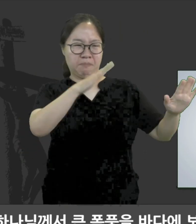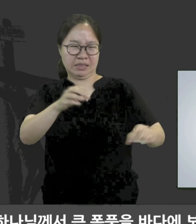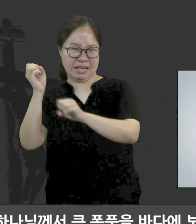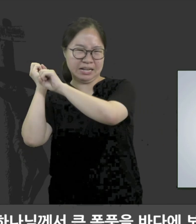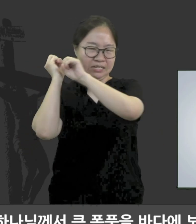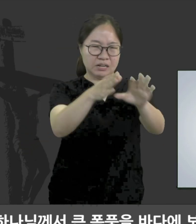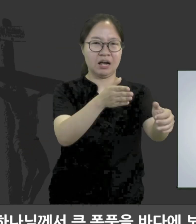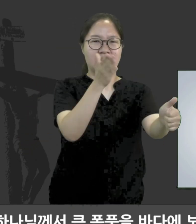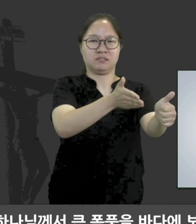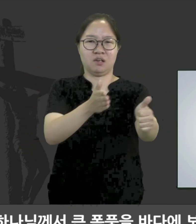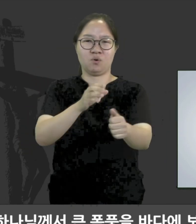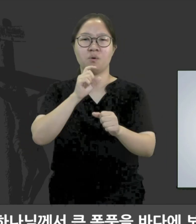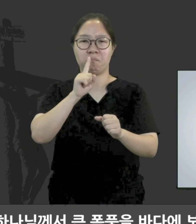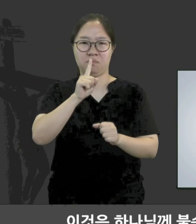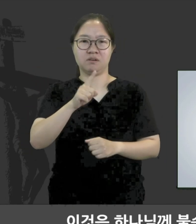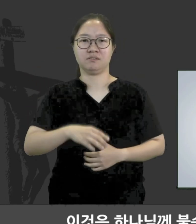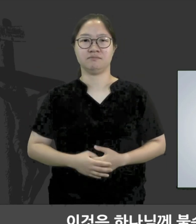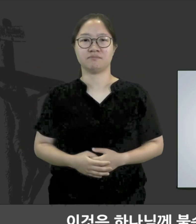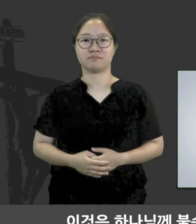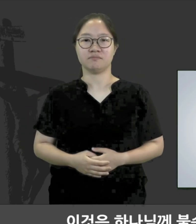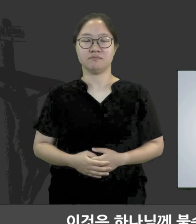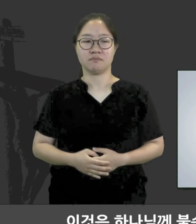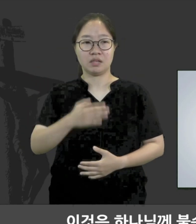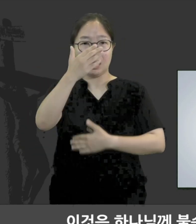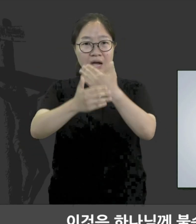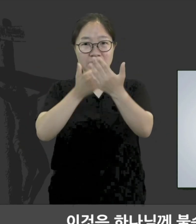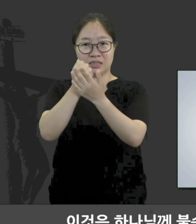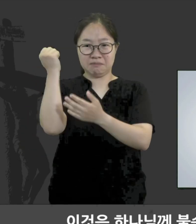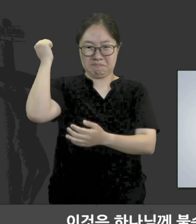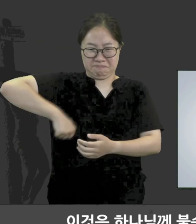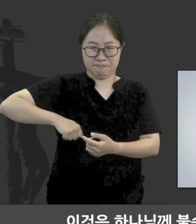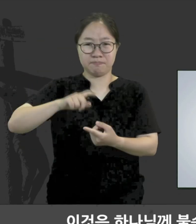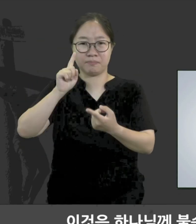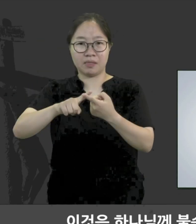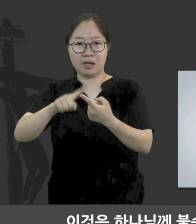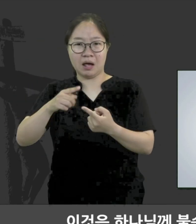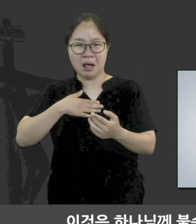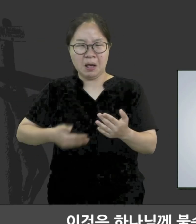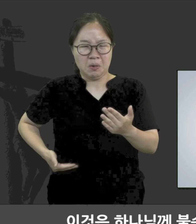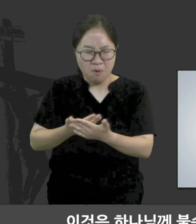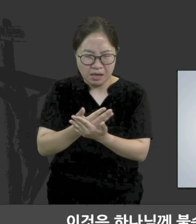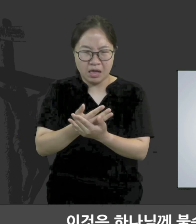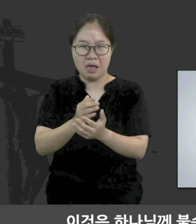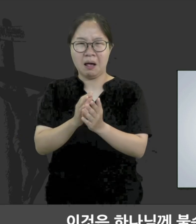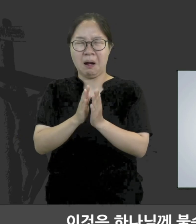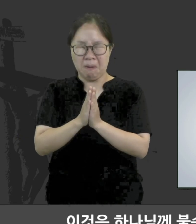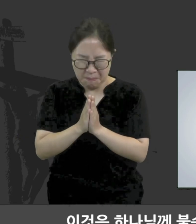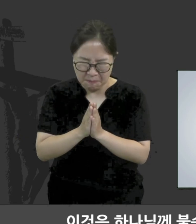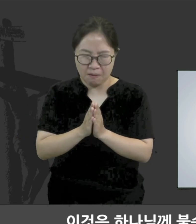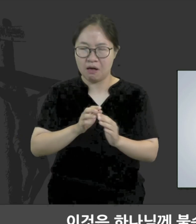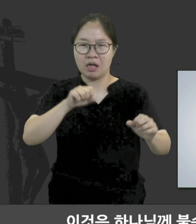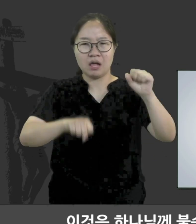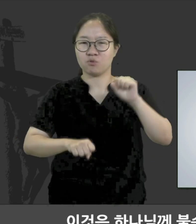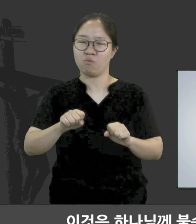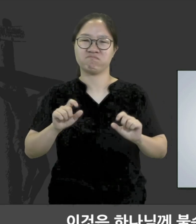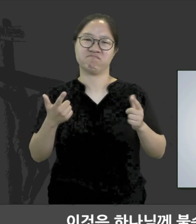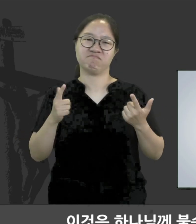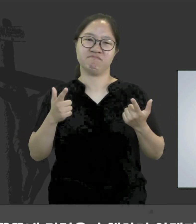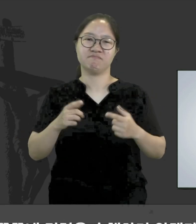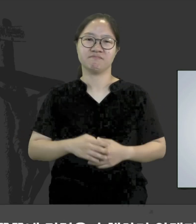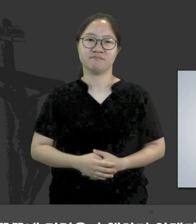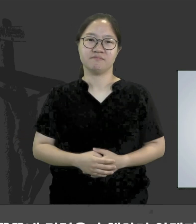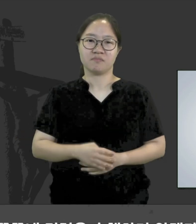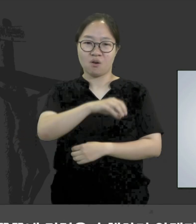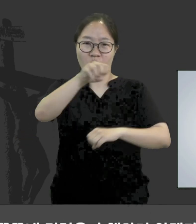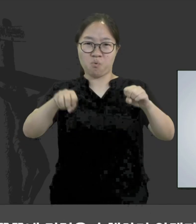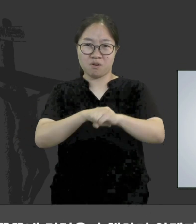바다에 던지라고 말하죠. 이것은 하나님께 불순종한 것을 회개하고 용서를 구한 행동은 아닙니다.